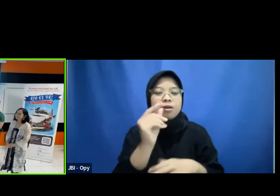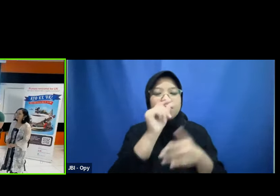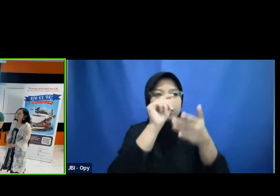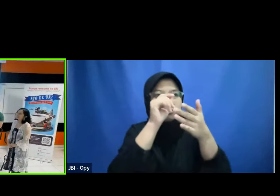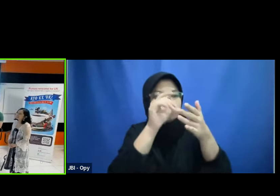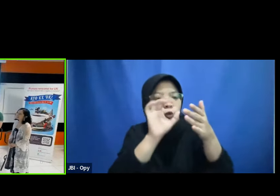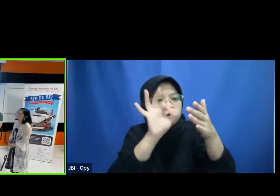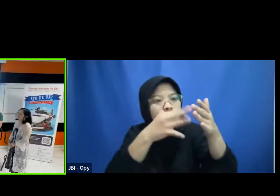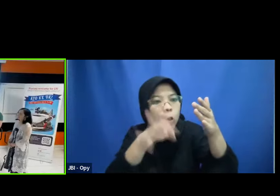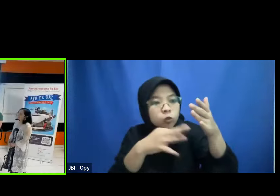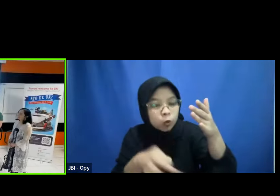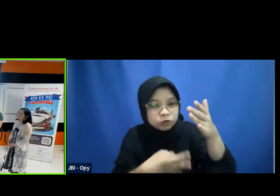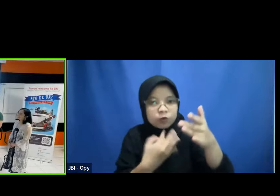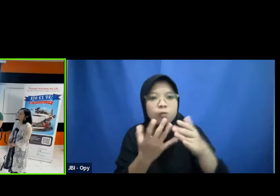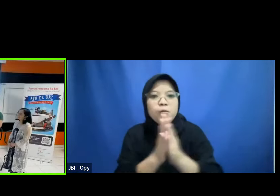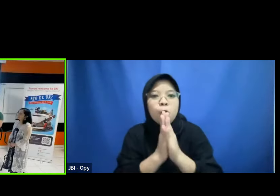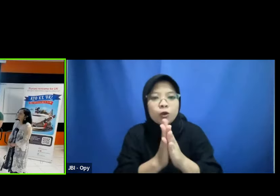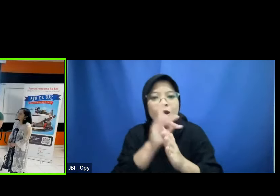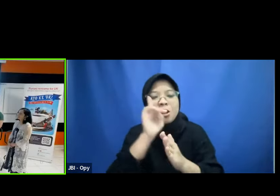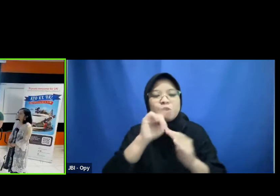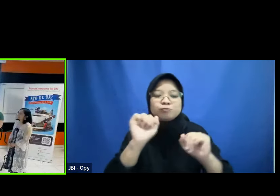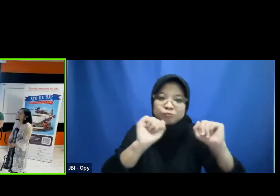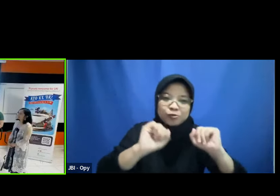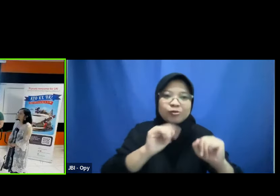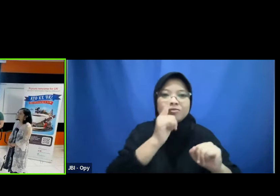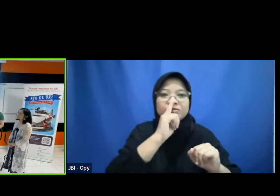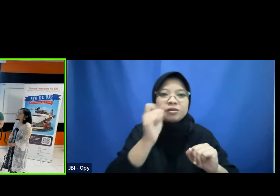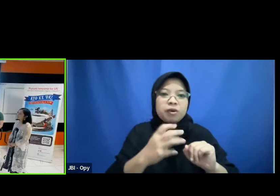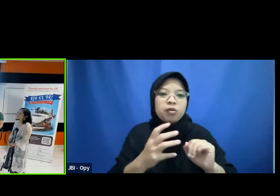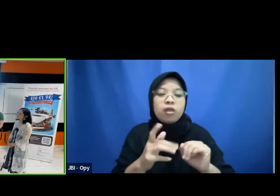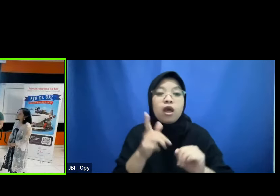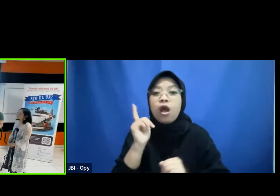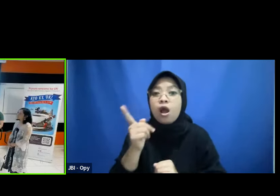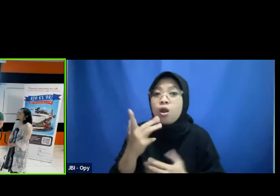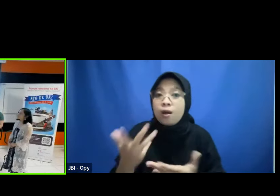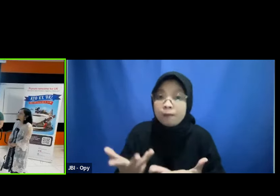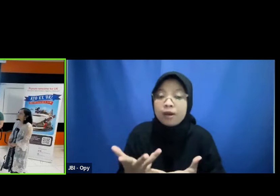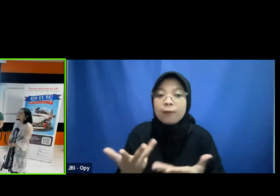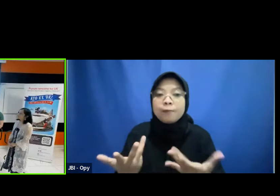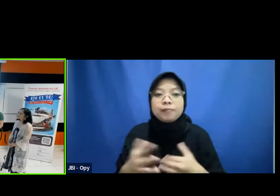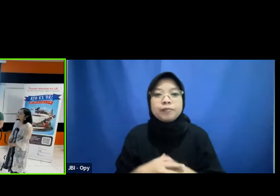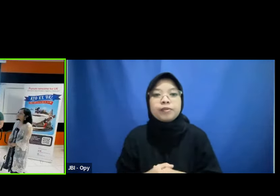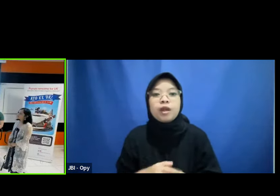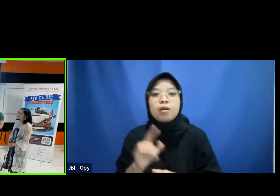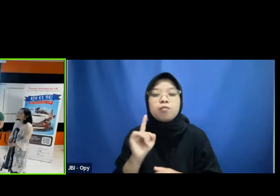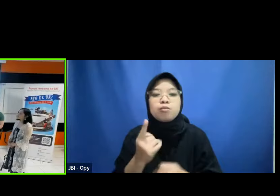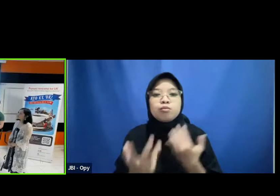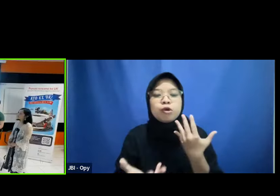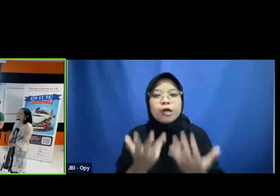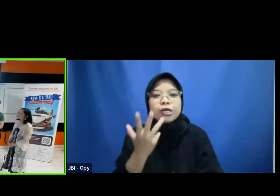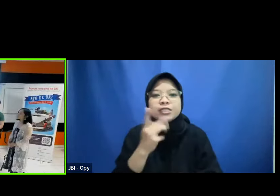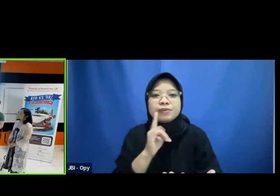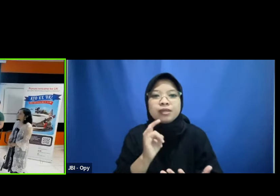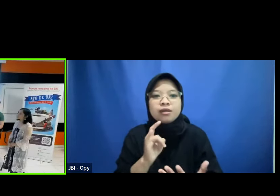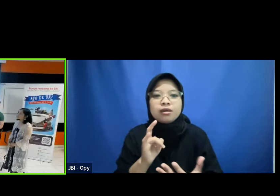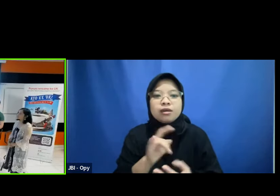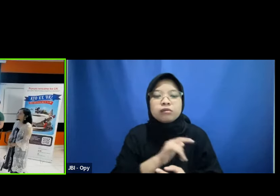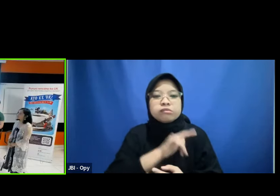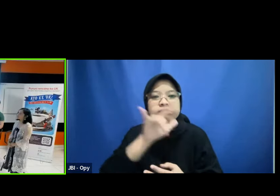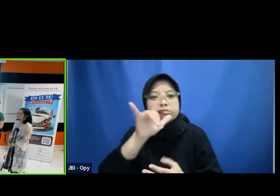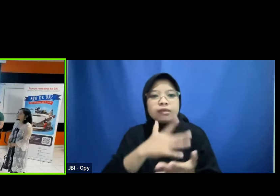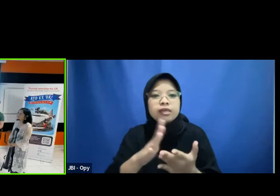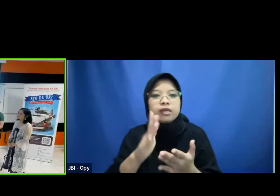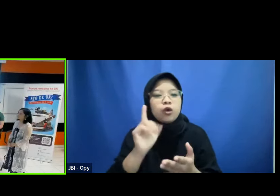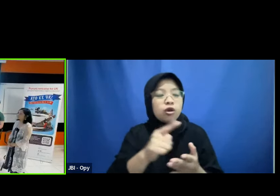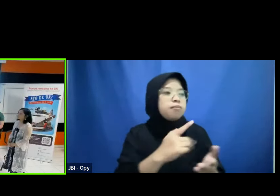gitu kalau bisa segera dilakukan e Terus kalau misalkan memang ternyata udah ada kayaknya enggak jadi berangkat lebih baik